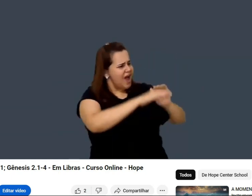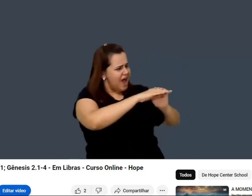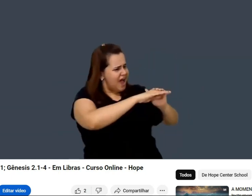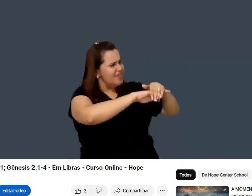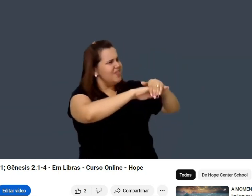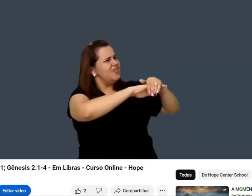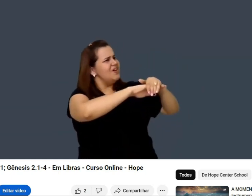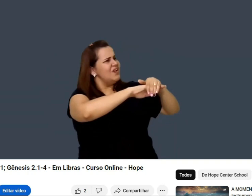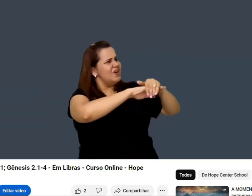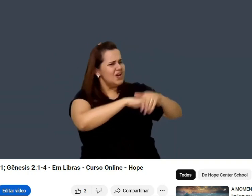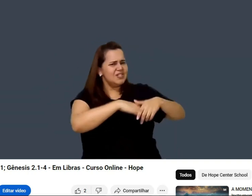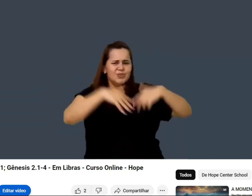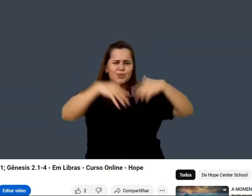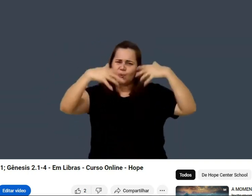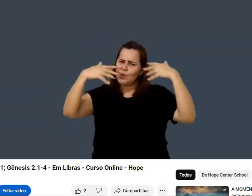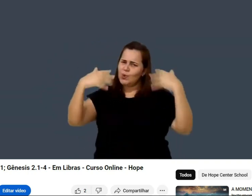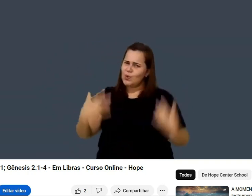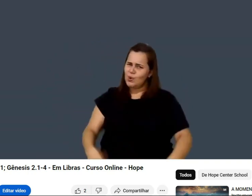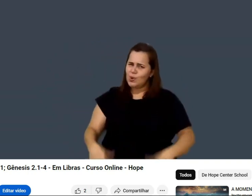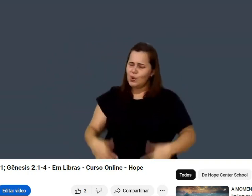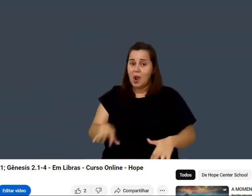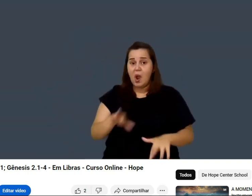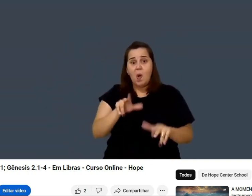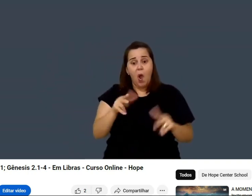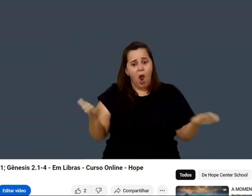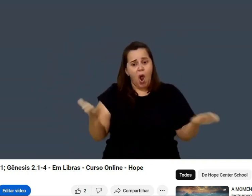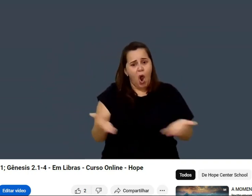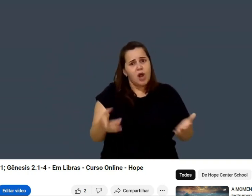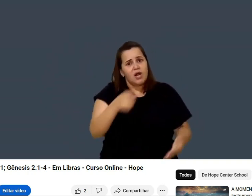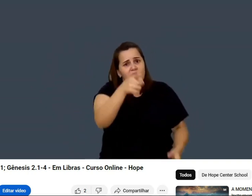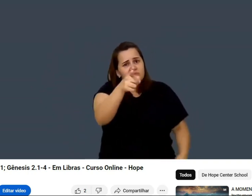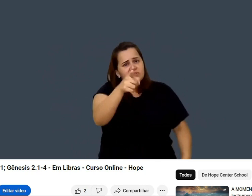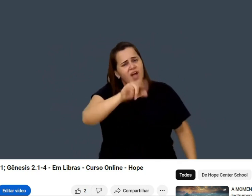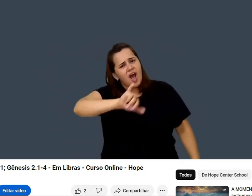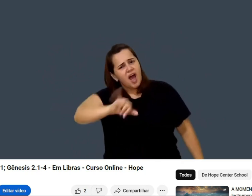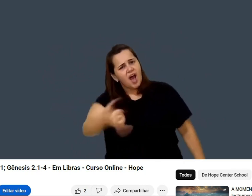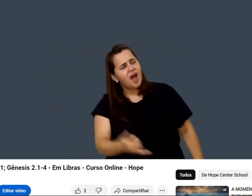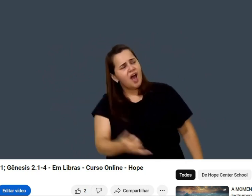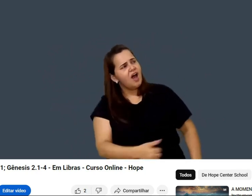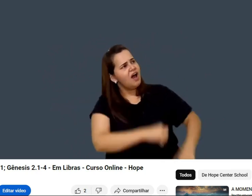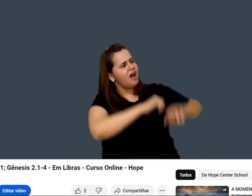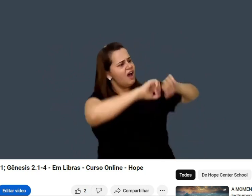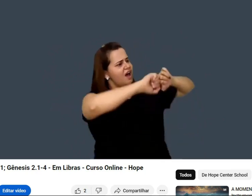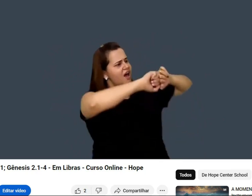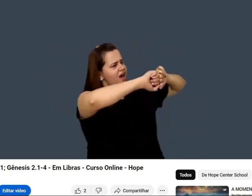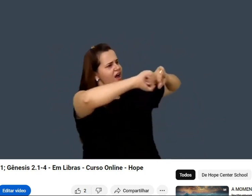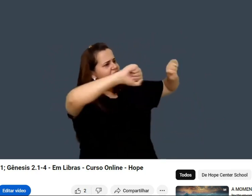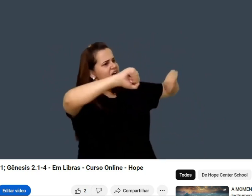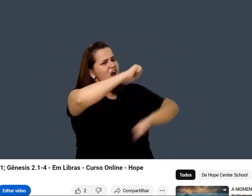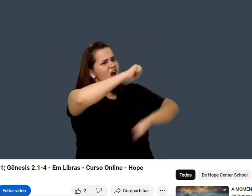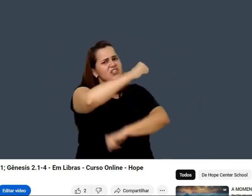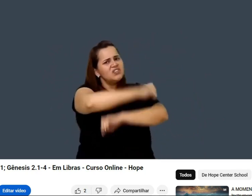Deus fez a manhã, a noite, o dia. E hoje você